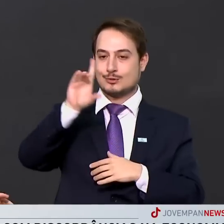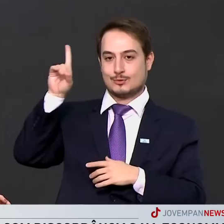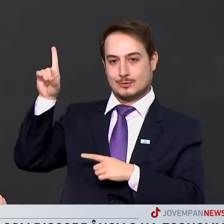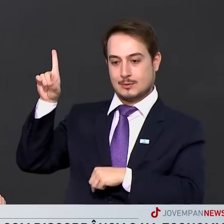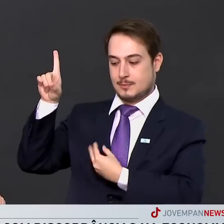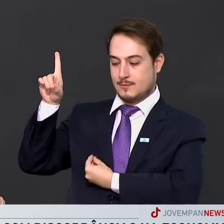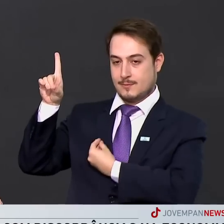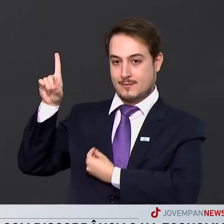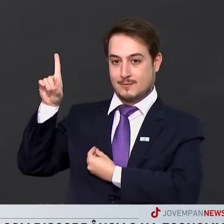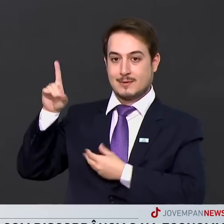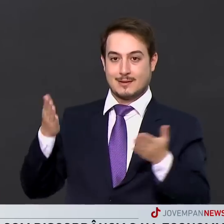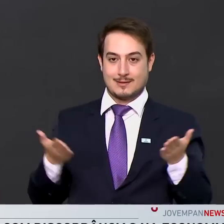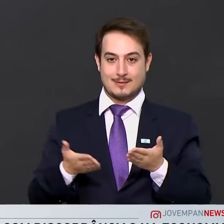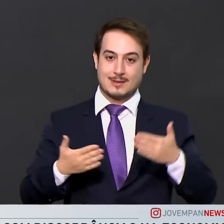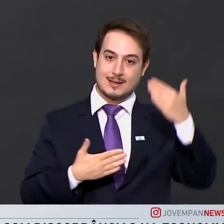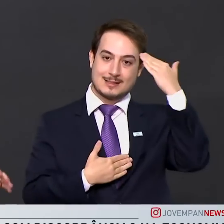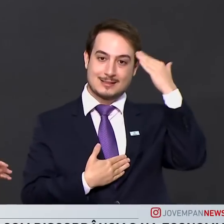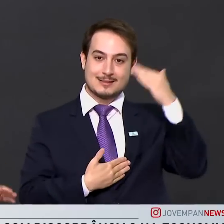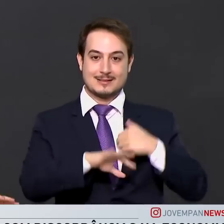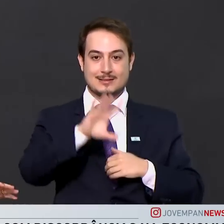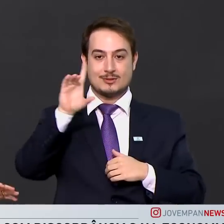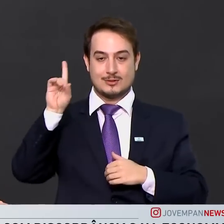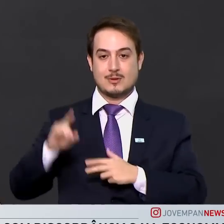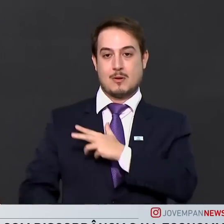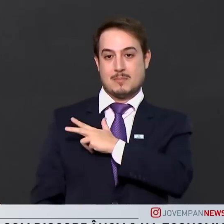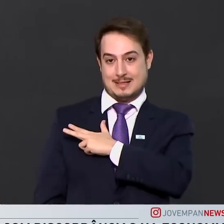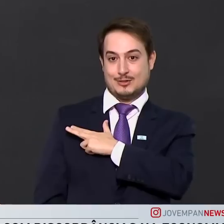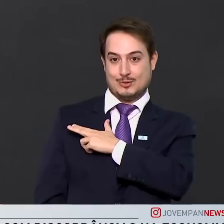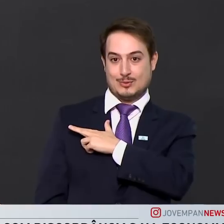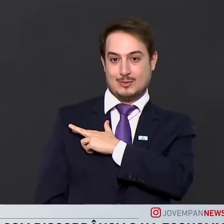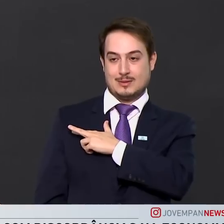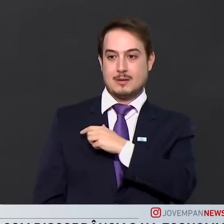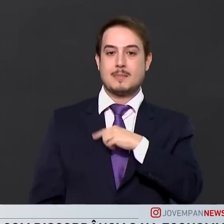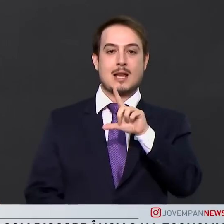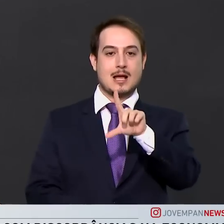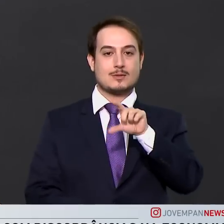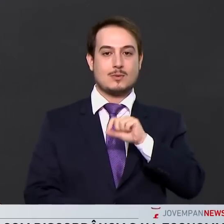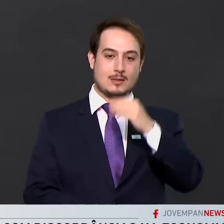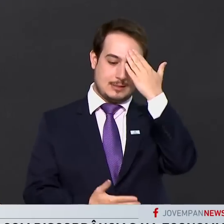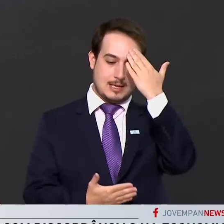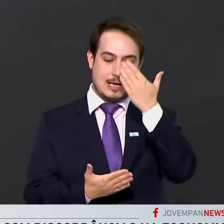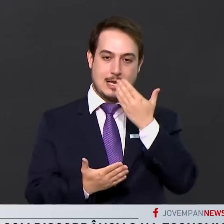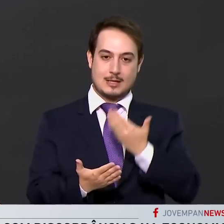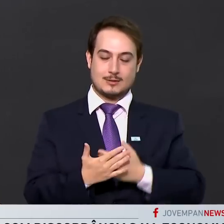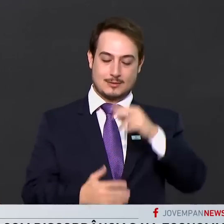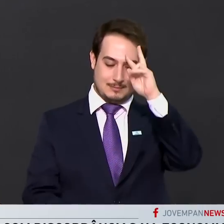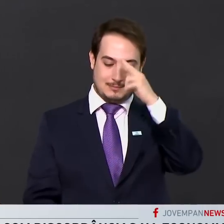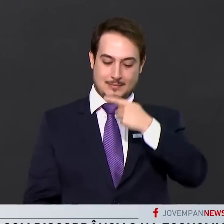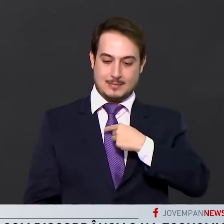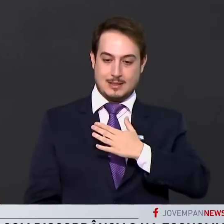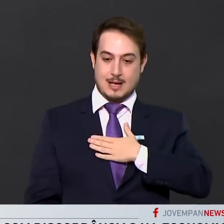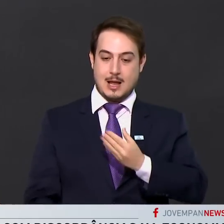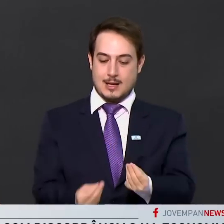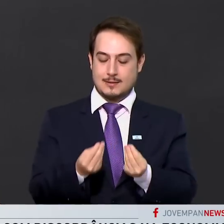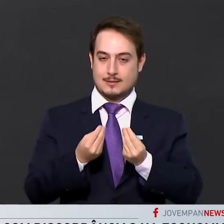vivendo esse momento. Gratidão ao presidente Lula pela confiança absoluta de entregar a